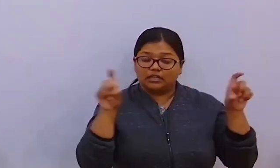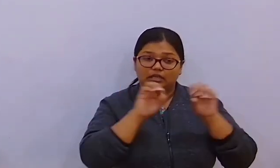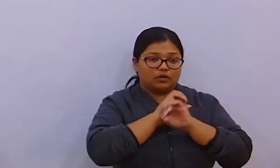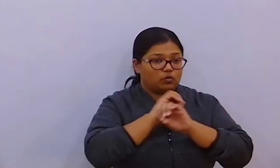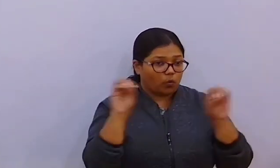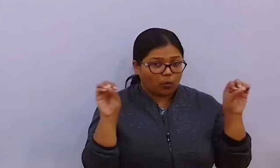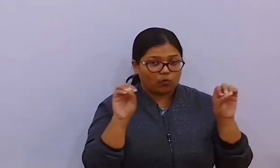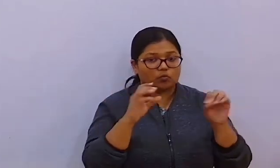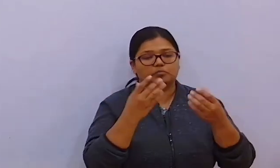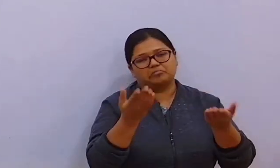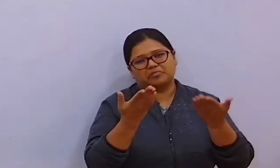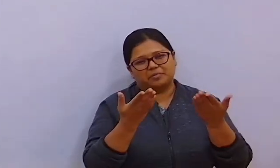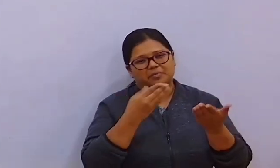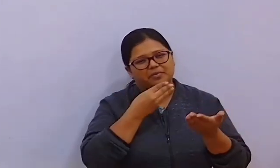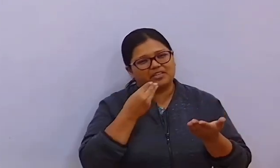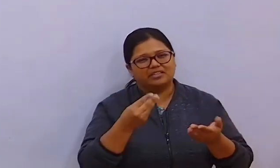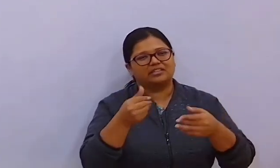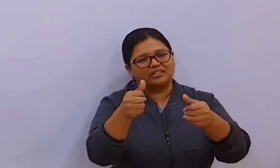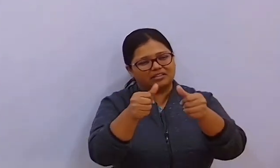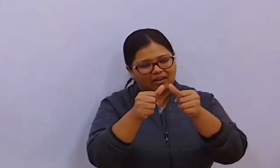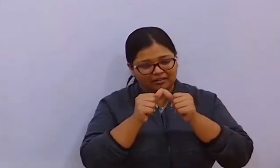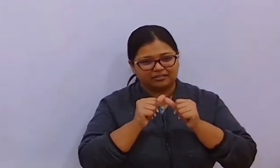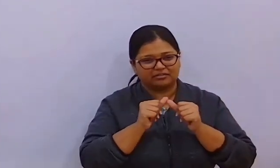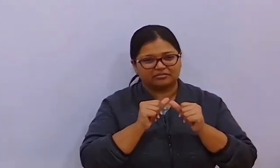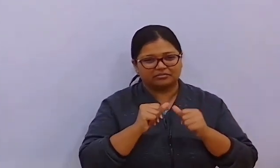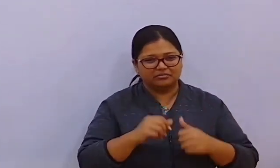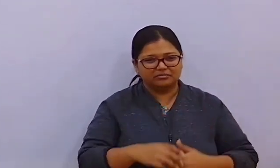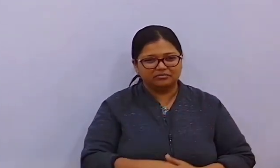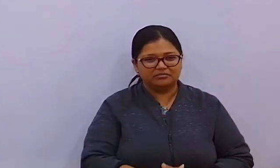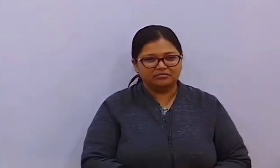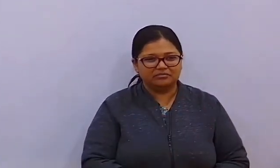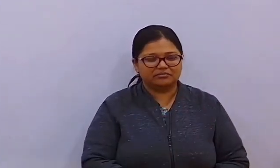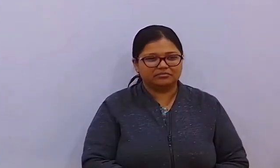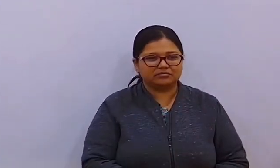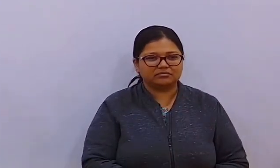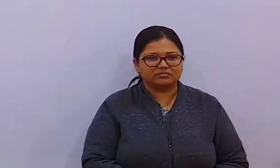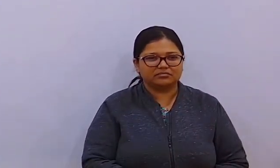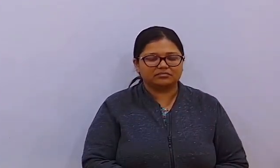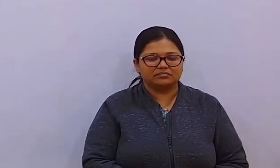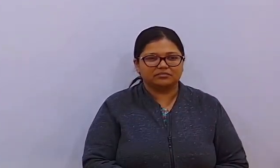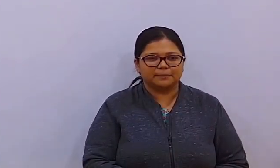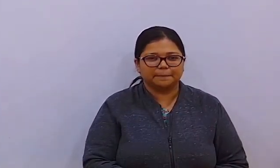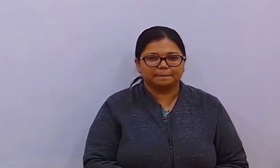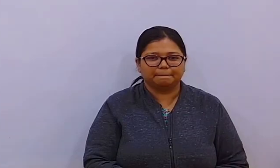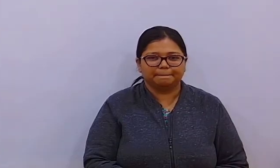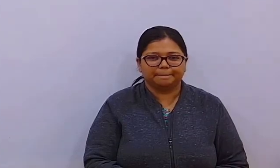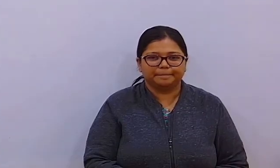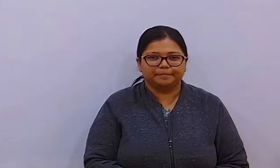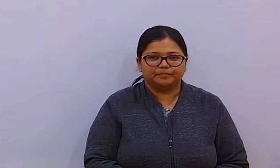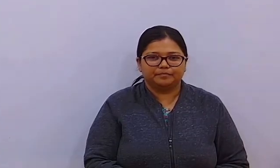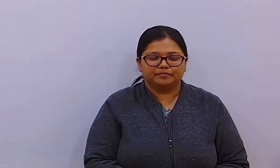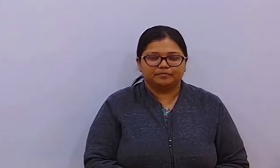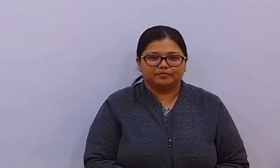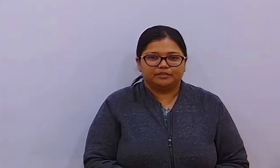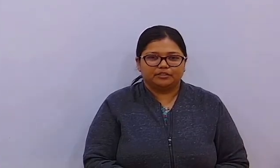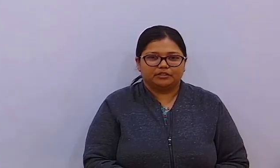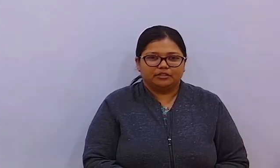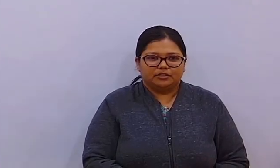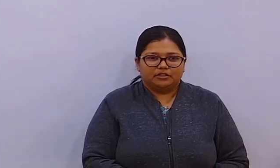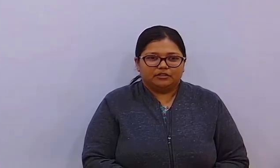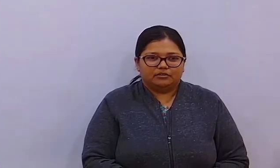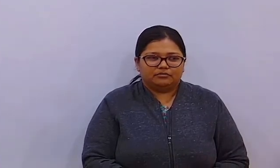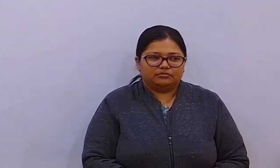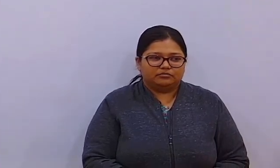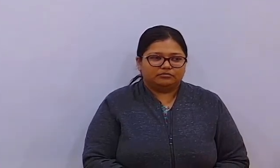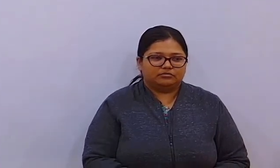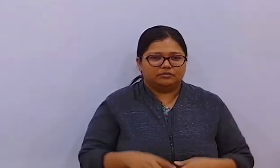से कम अटेंडेंस थोड़ा सा तो रखो ना, वो गिन के जो आ रहे हैं वही दो चार लोग दिख रहे हैं, उसके अलावा और कोई नहीं ना, तो वो तो गलत